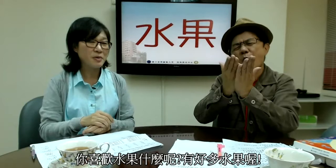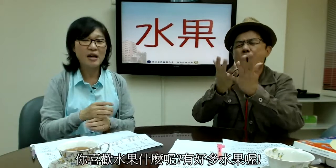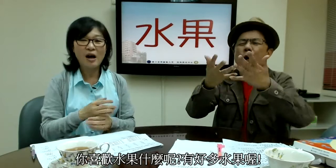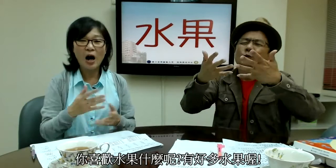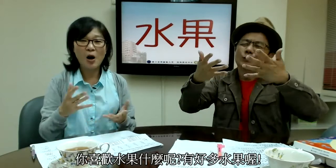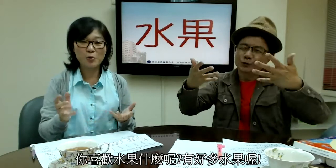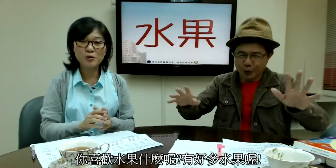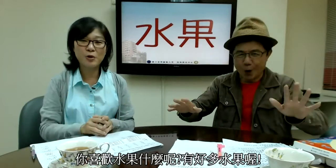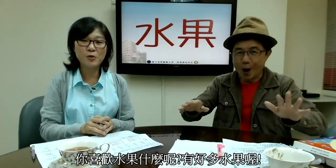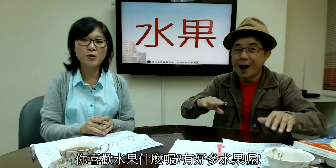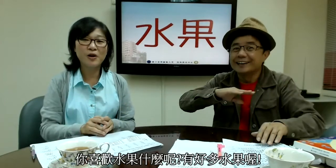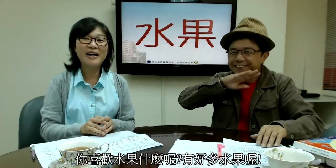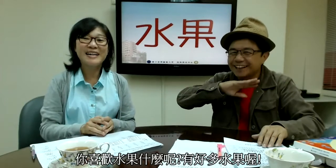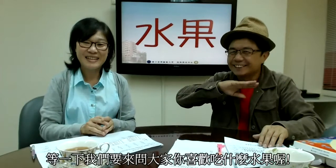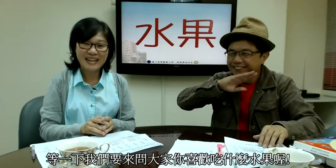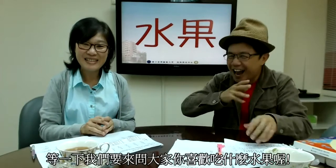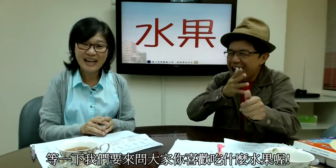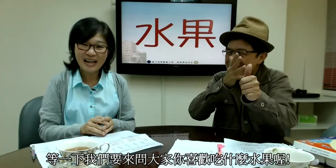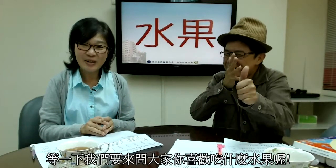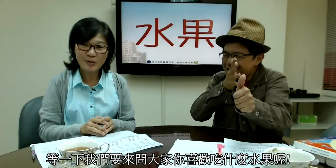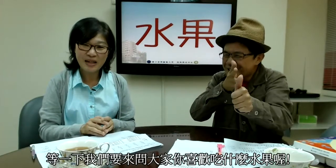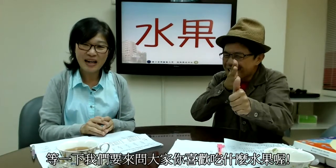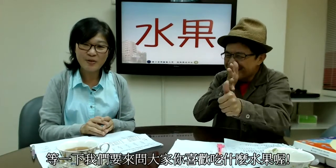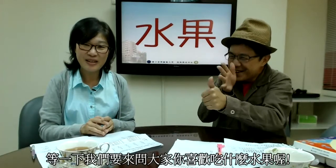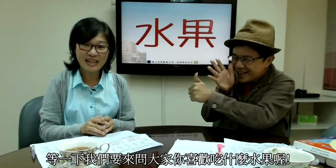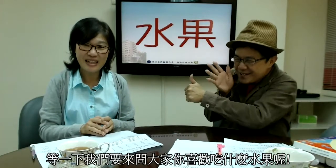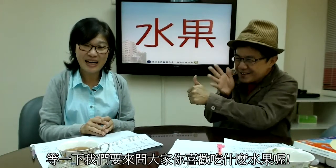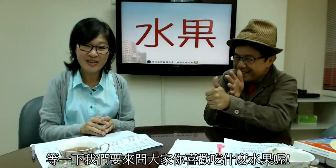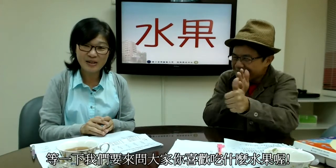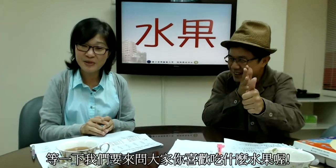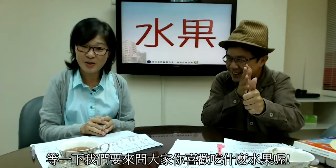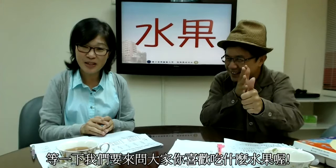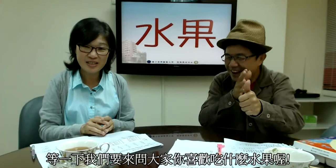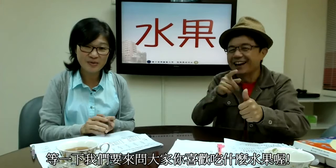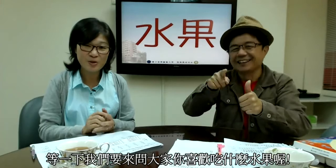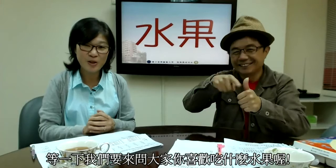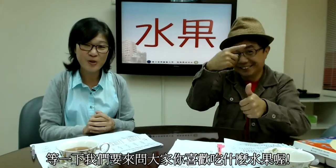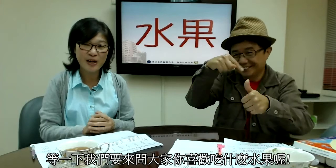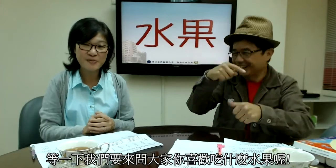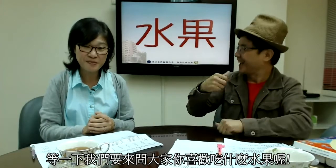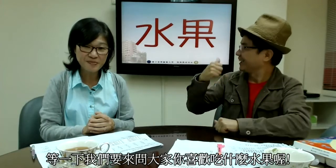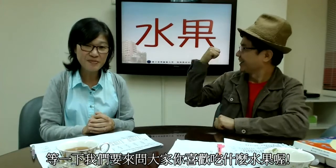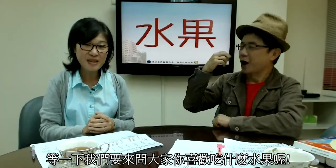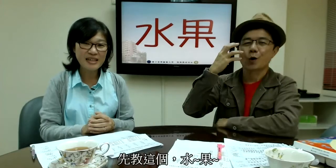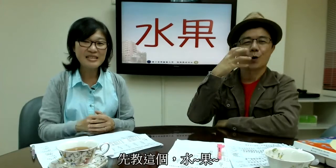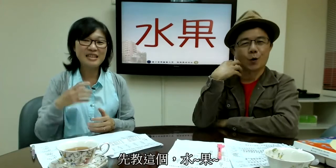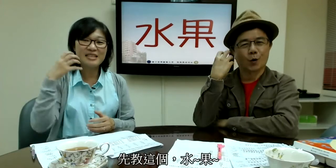有好多水果，等一下我们要来问大家哦，你喜欢吃什么水果？先教这